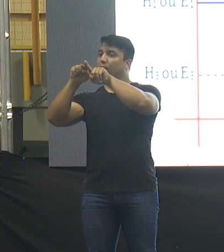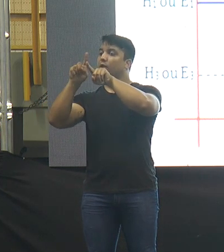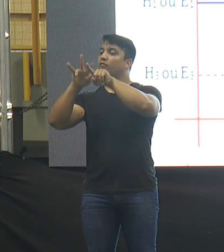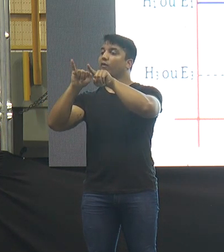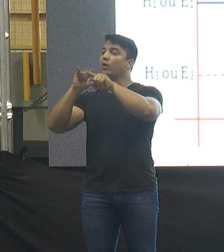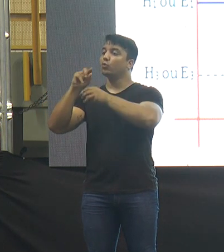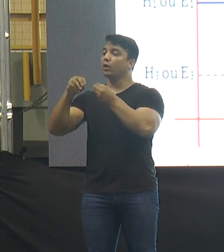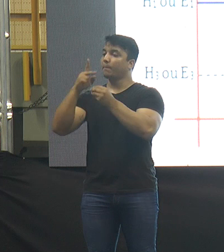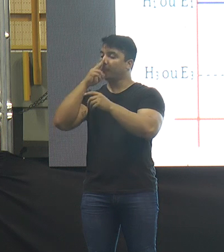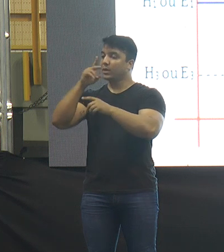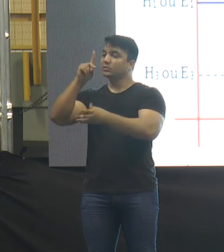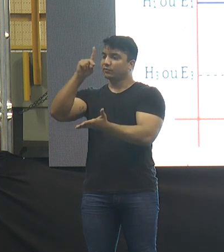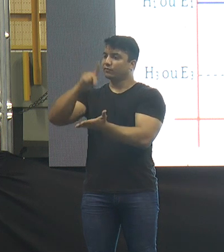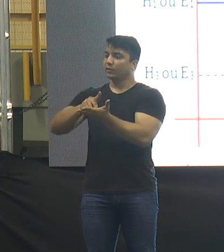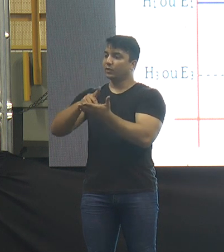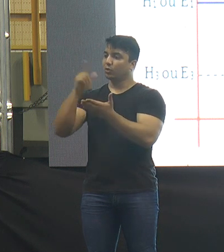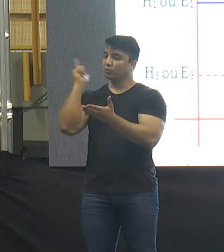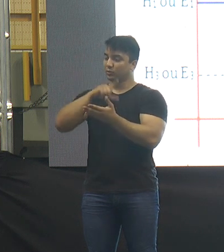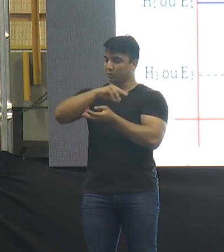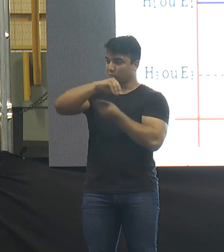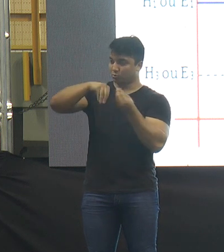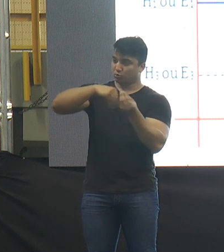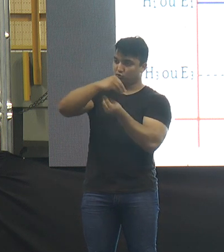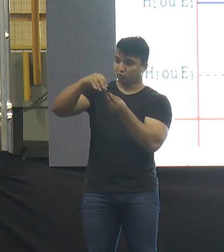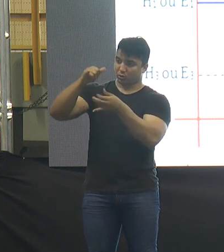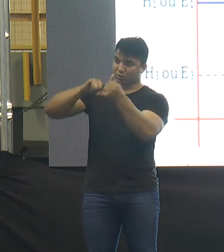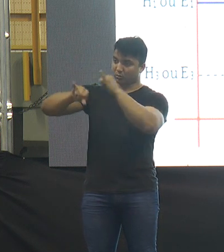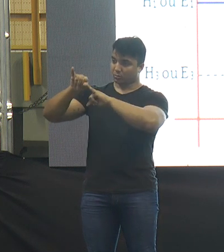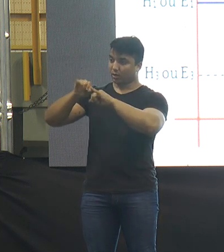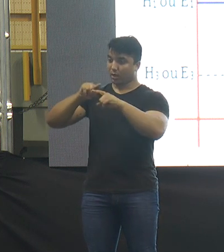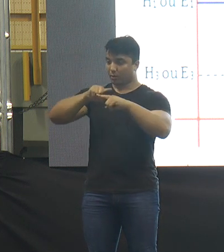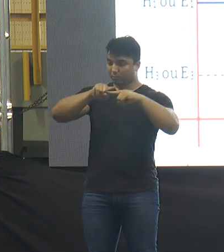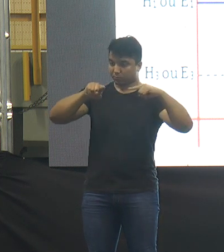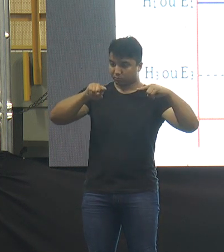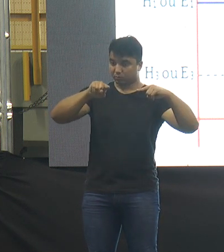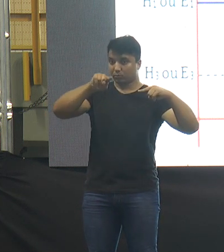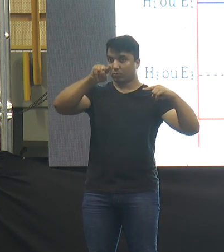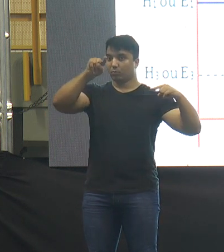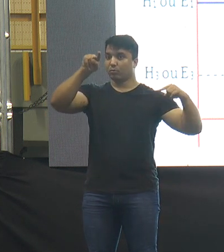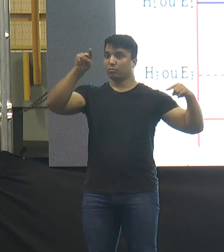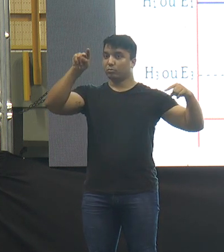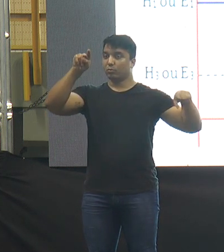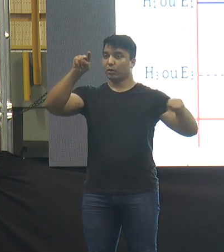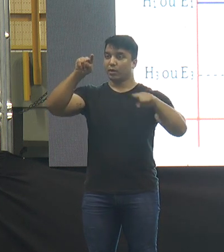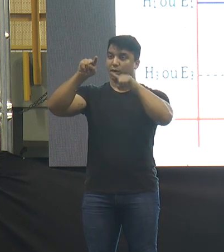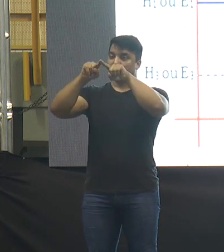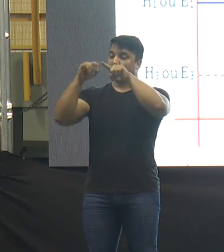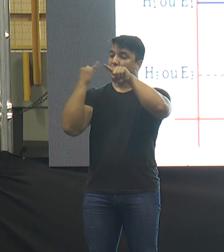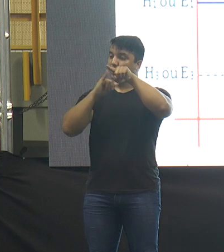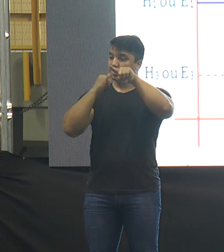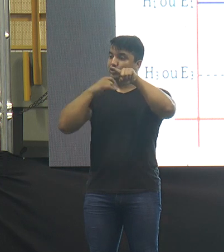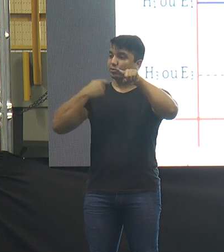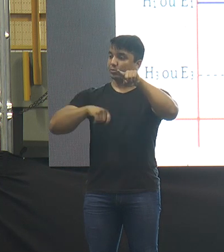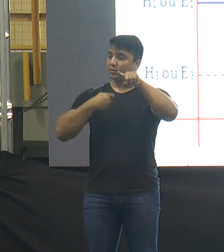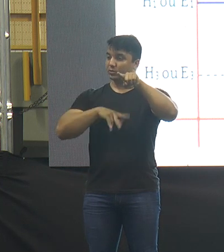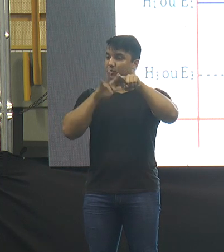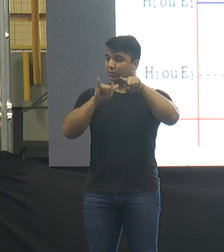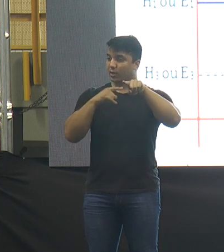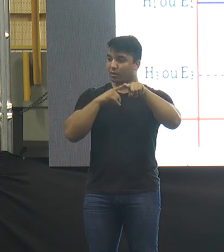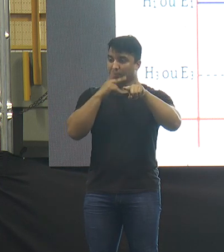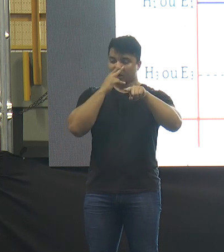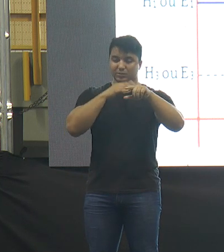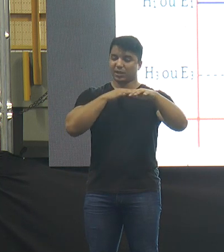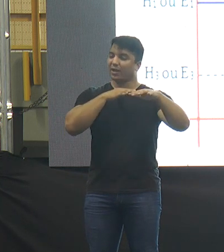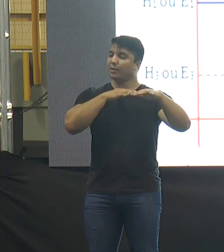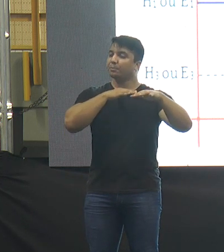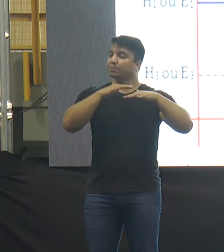se concretizar. Porque para que uma reação química aconteça, eu preciso ter uma energia mínima necessária igual a do complexo